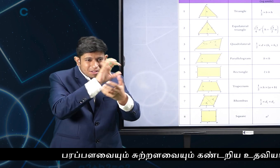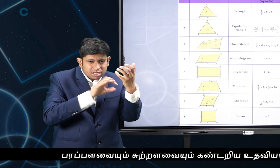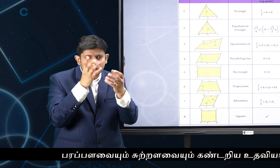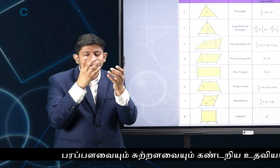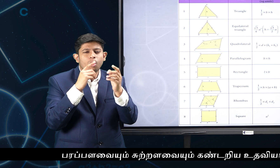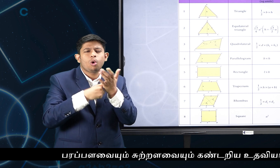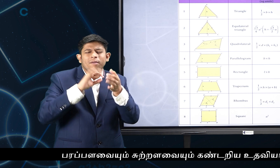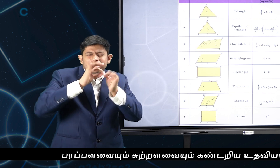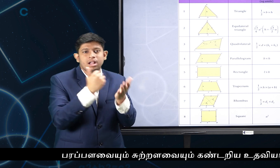உதவியாக இருக்கும்.